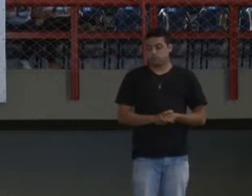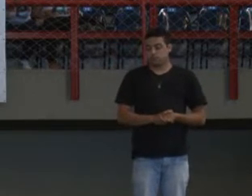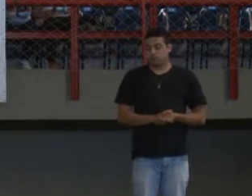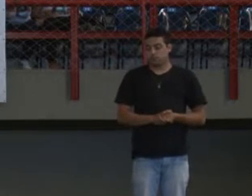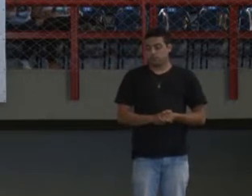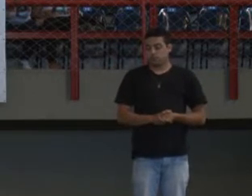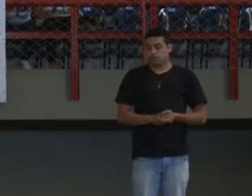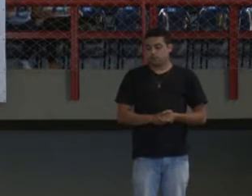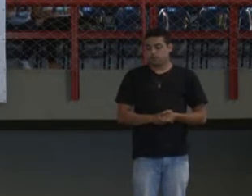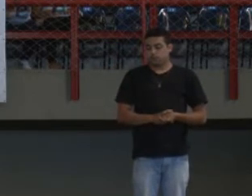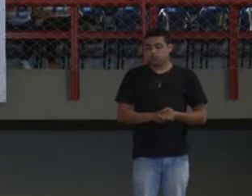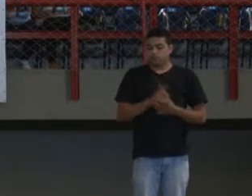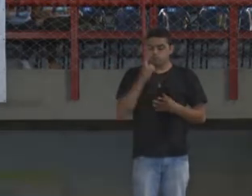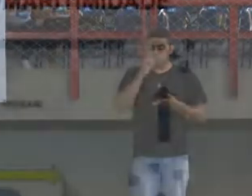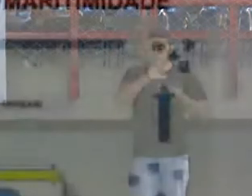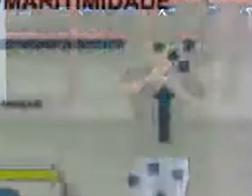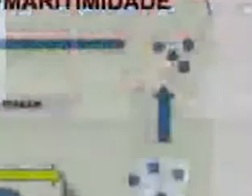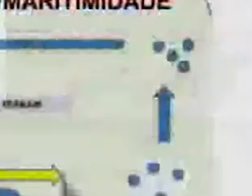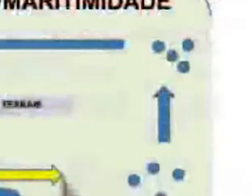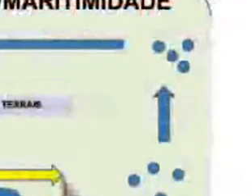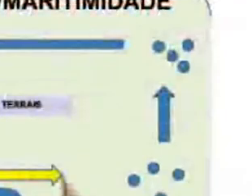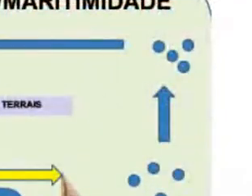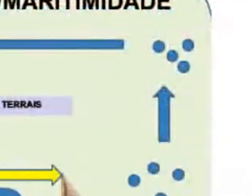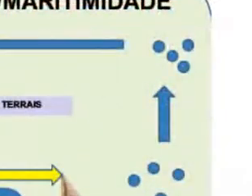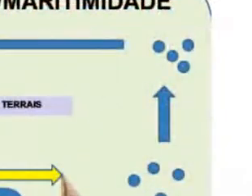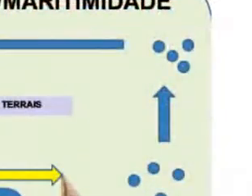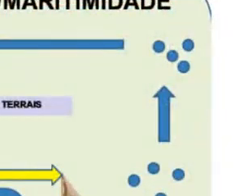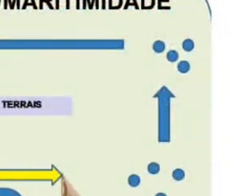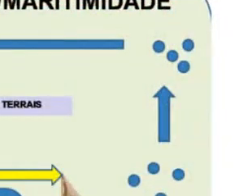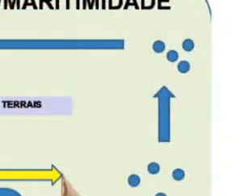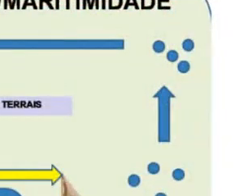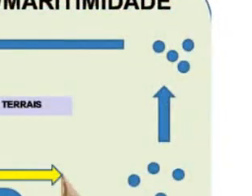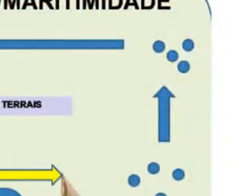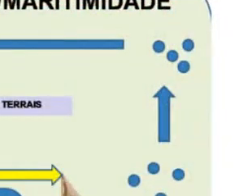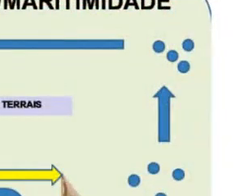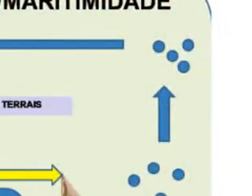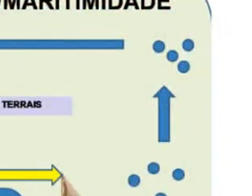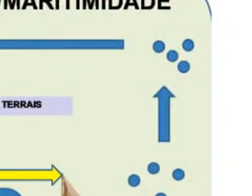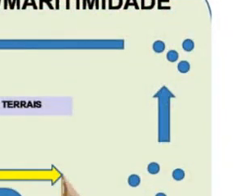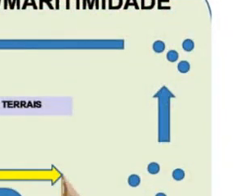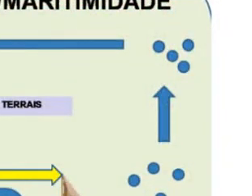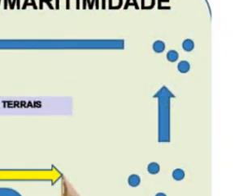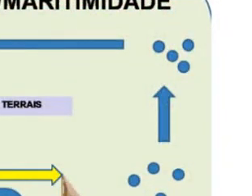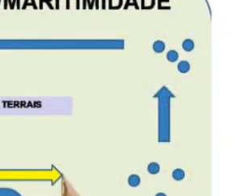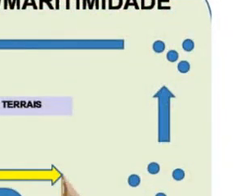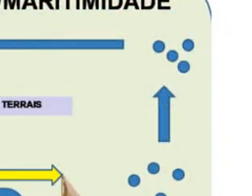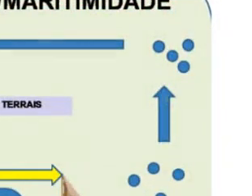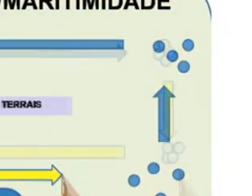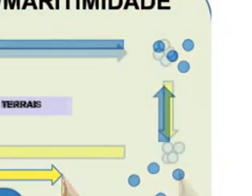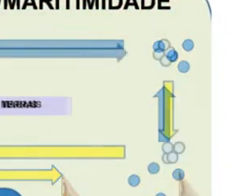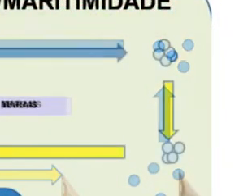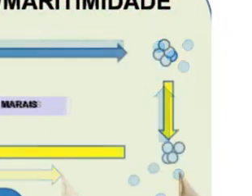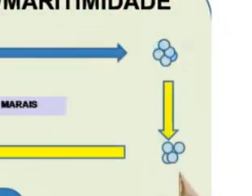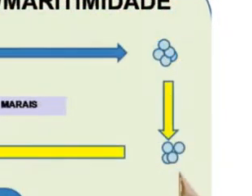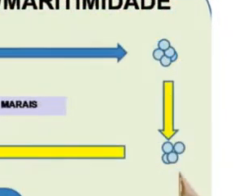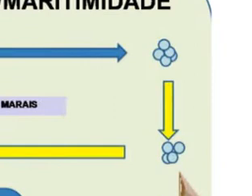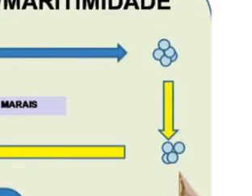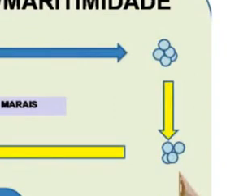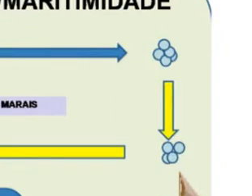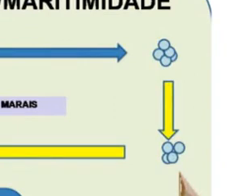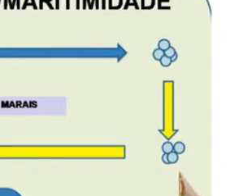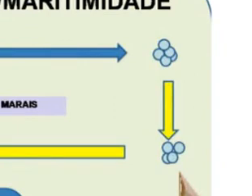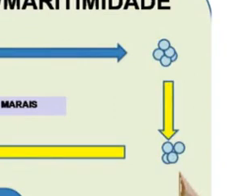São as brisas, olha o barquinho, certo? São as chamadas brisas terrais. Já durante o dia, sem perder